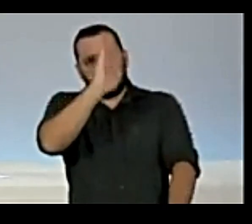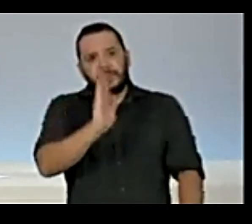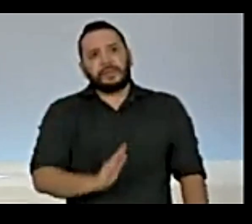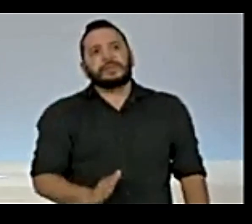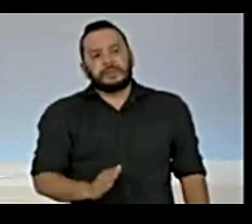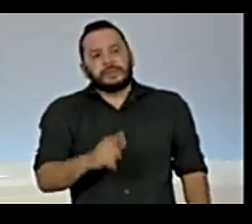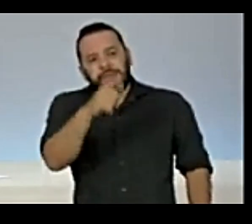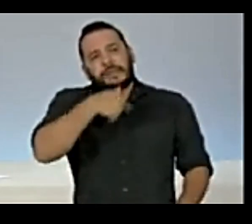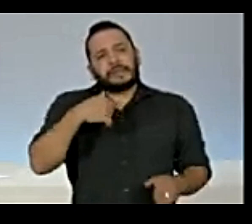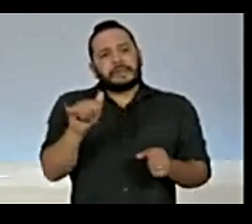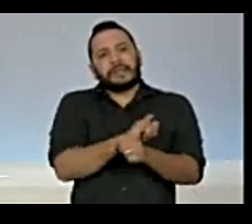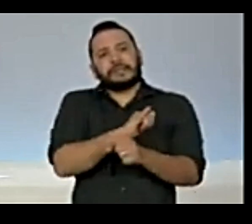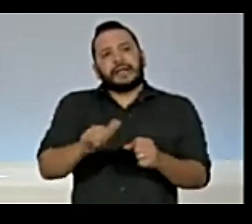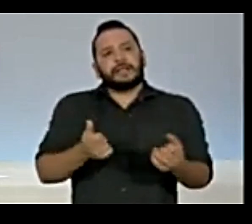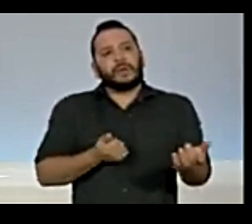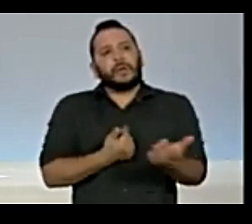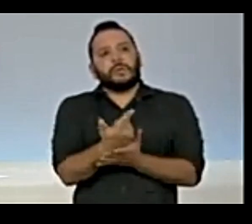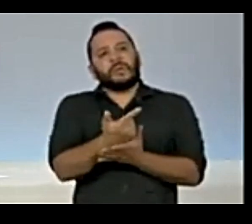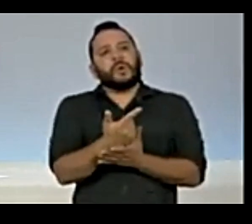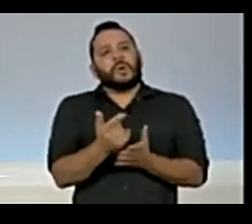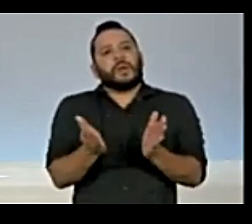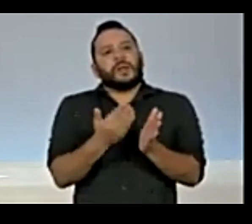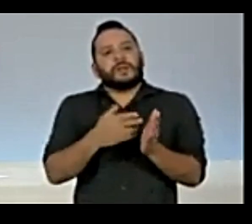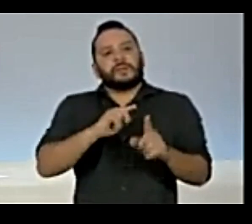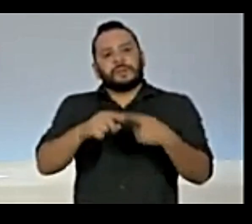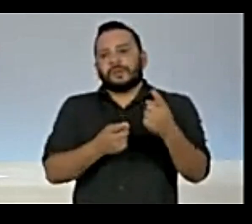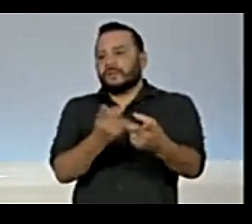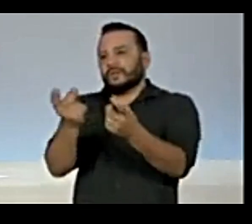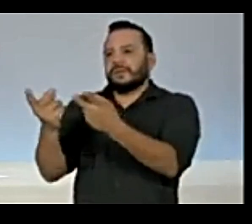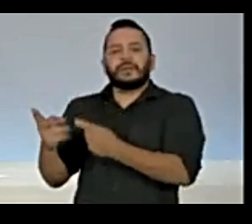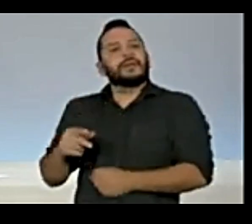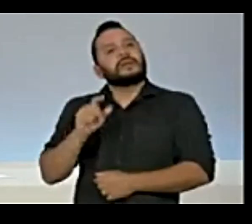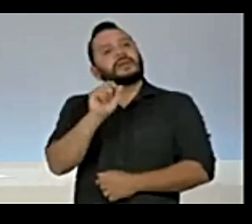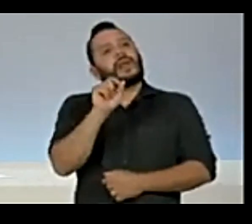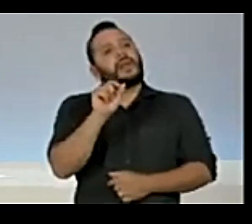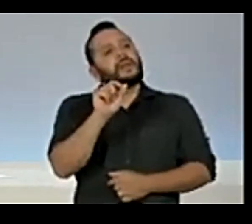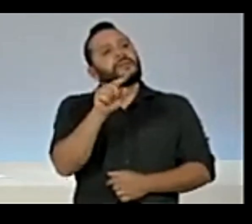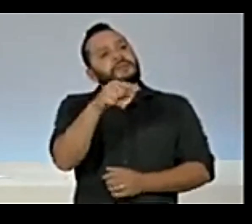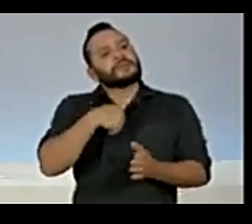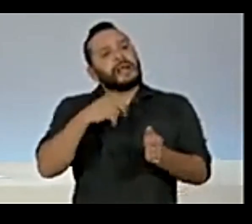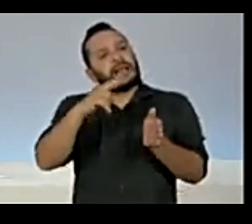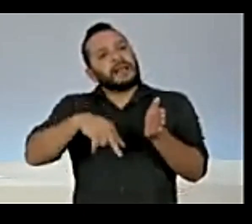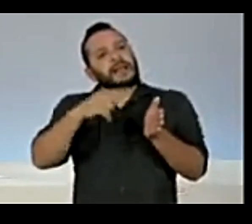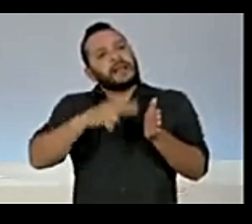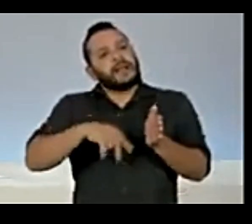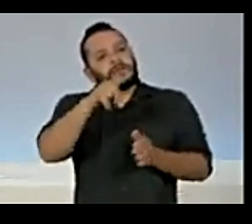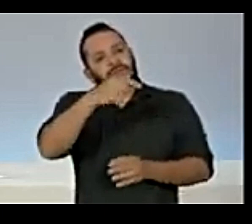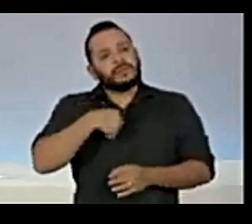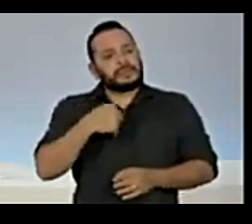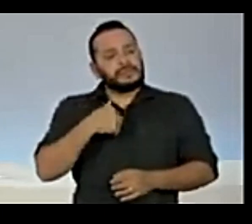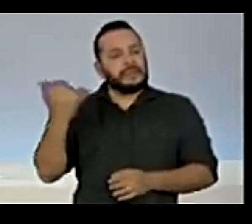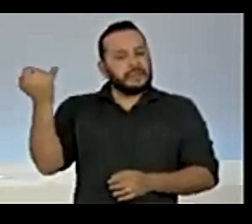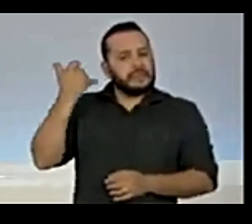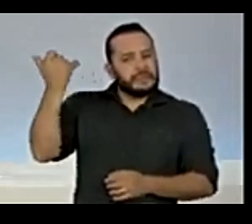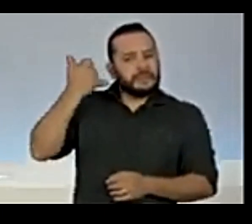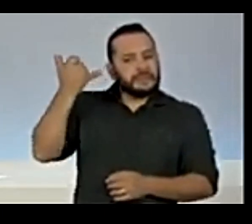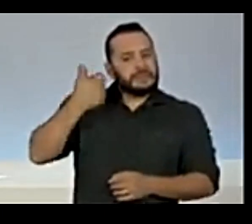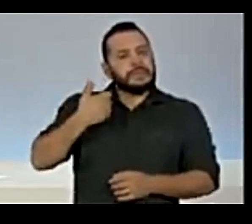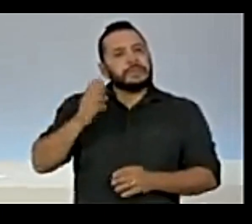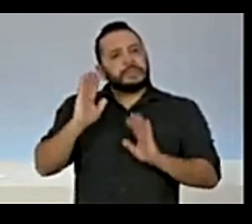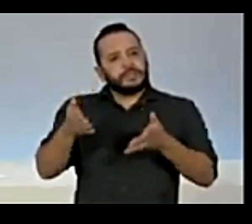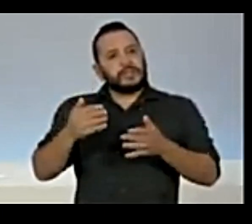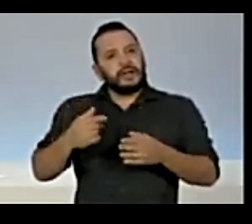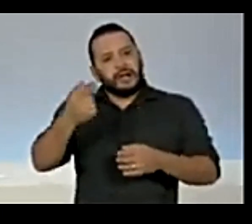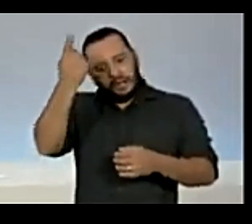ou lá fora? Quem é que você lê, ouve para, enfim... ter feito essa mudança tão